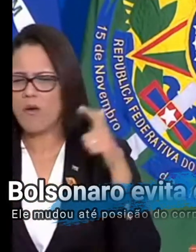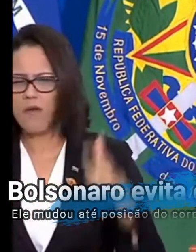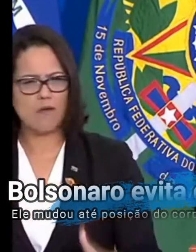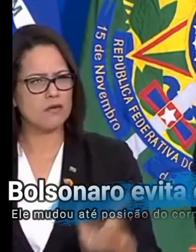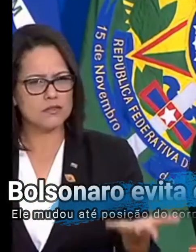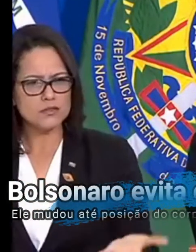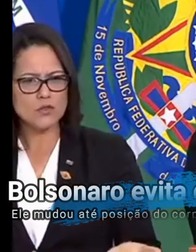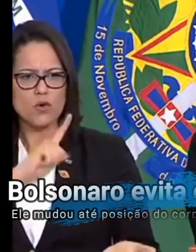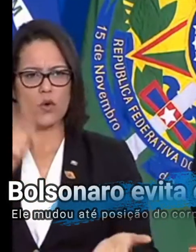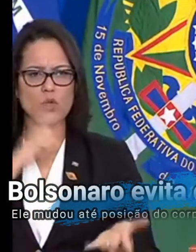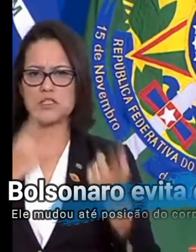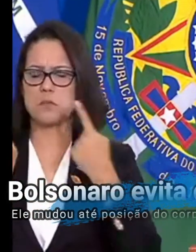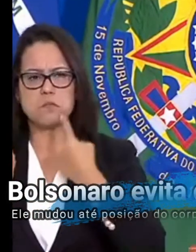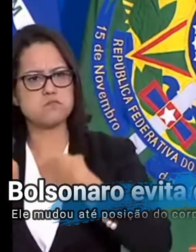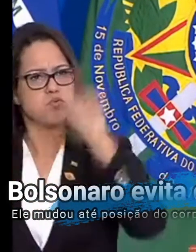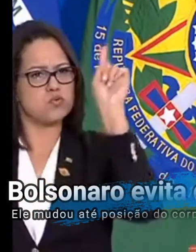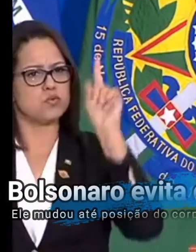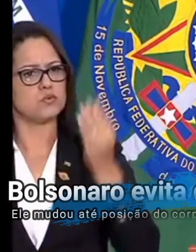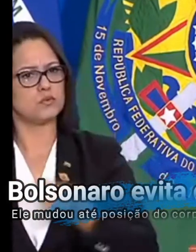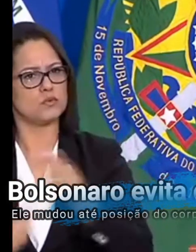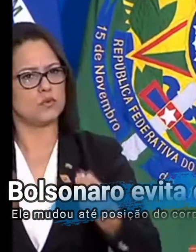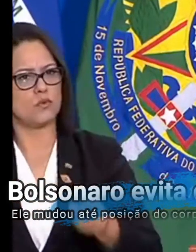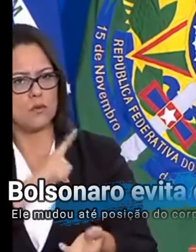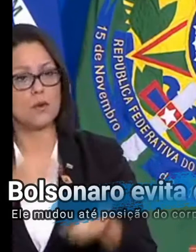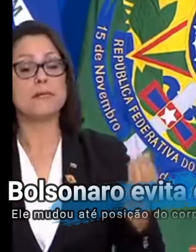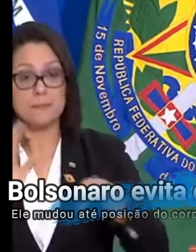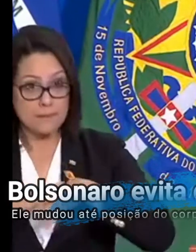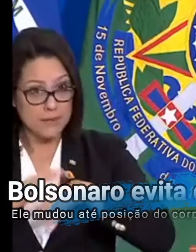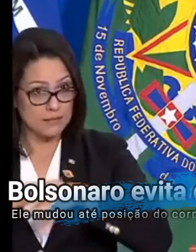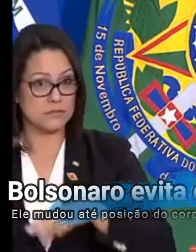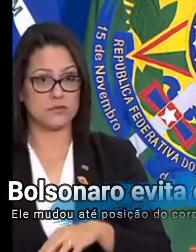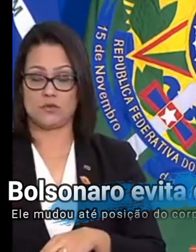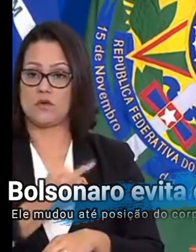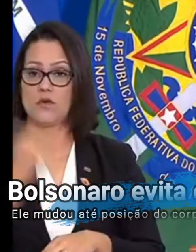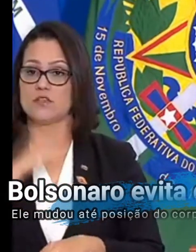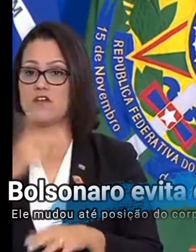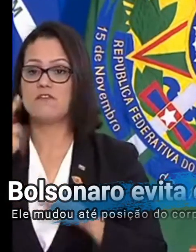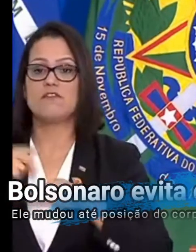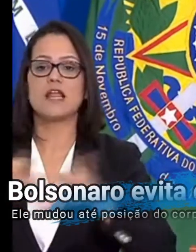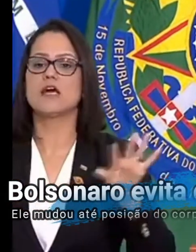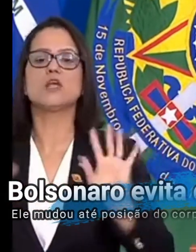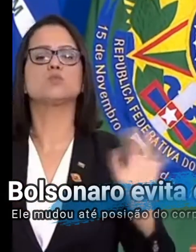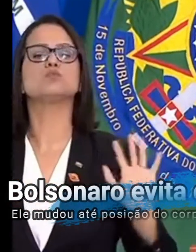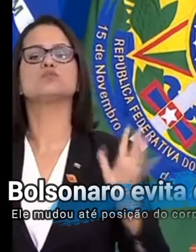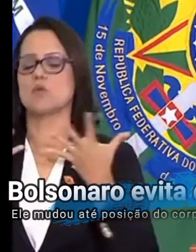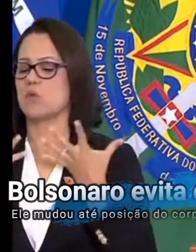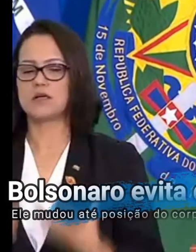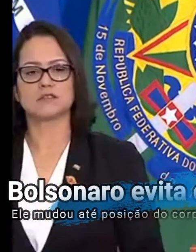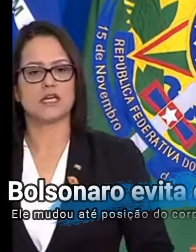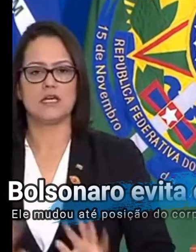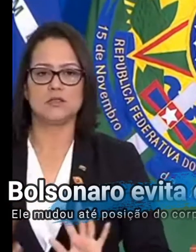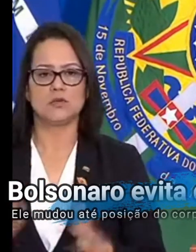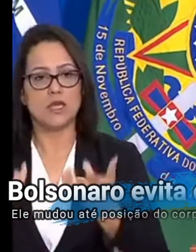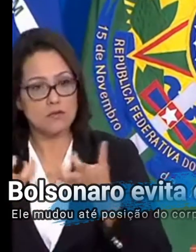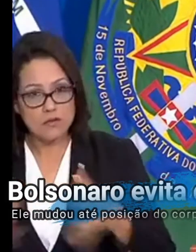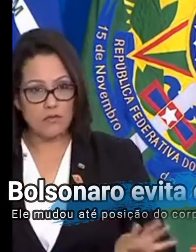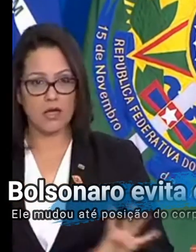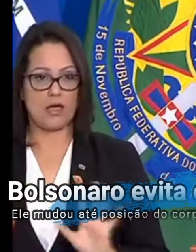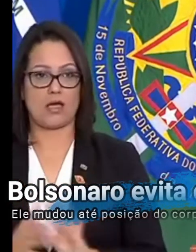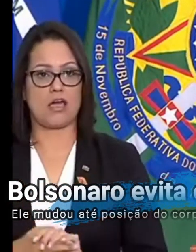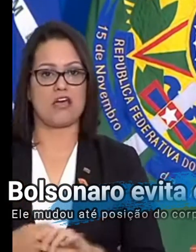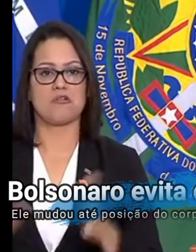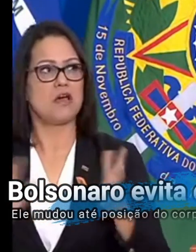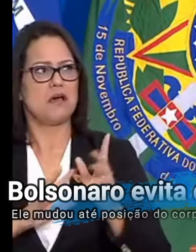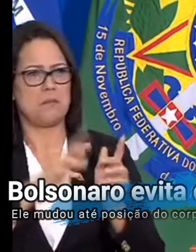nós conseguimos um salto para que nós possamos dizer que não aceitamos mais ou não queremos ser